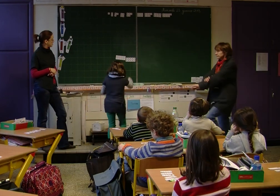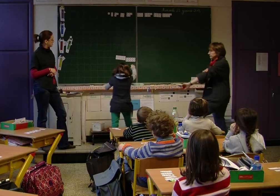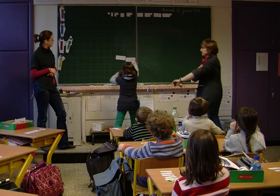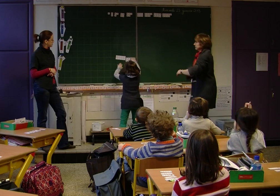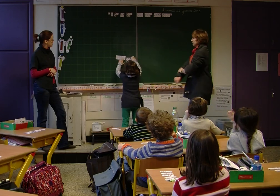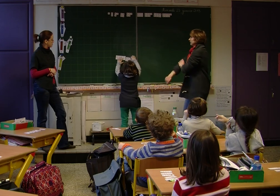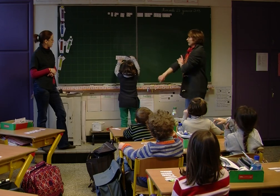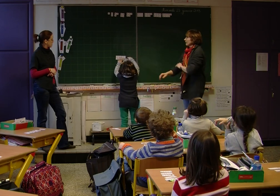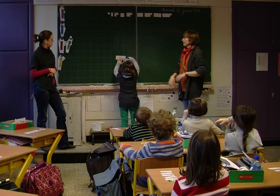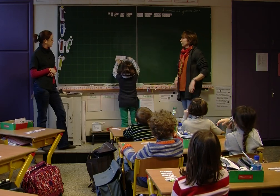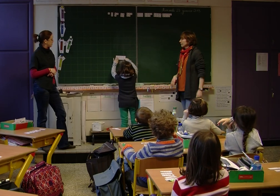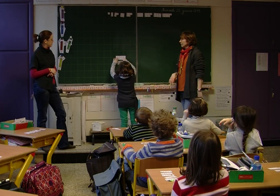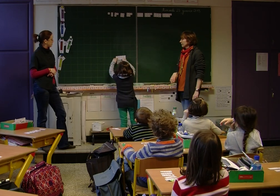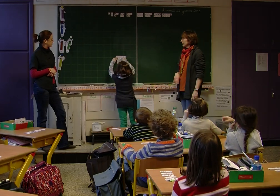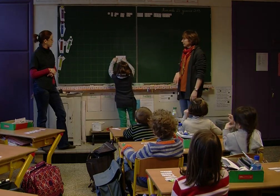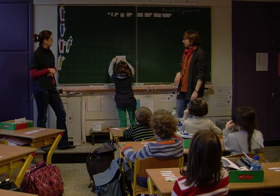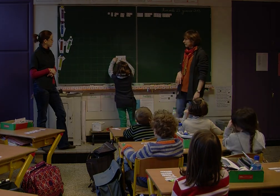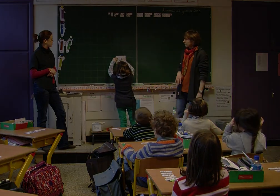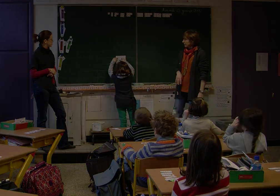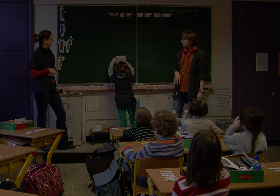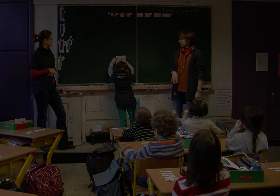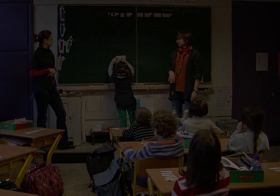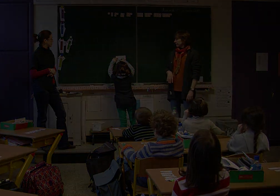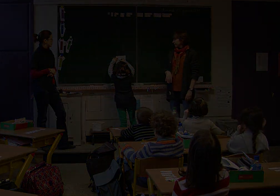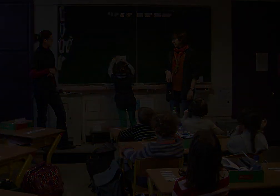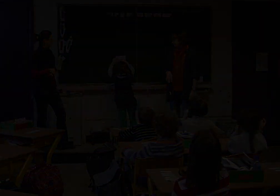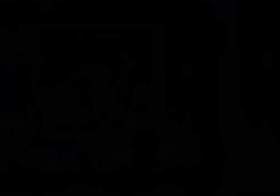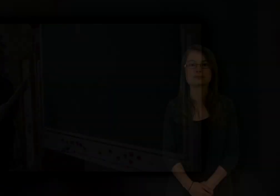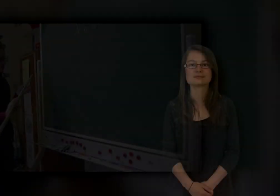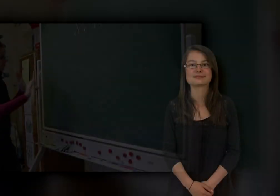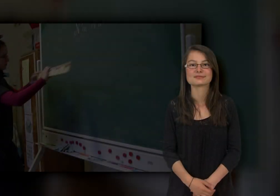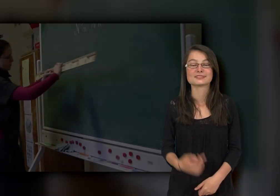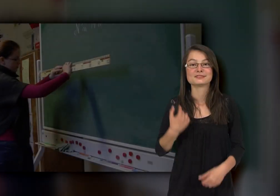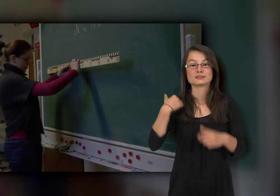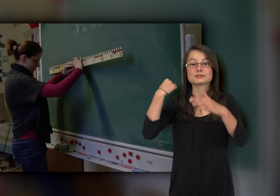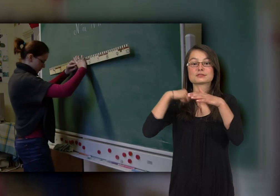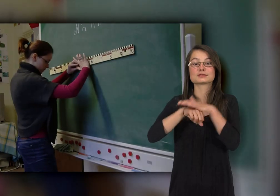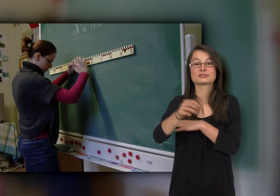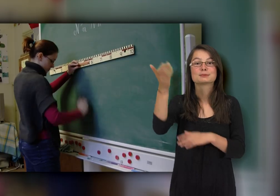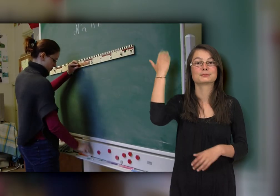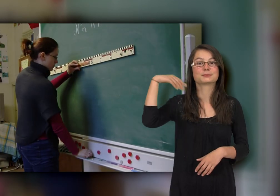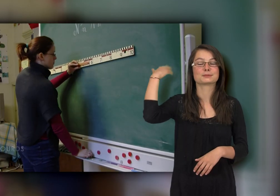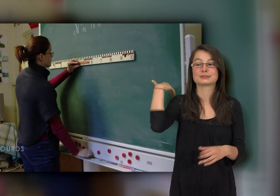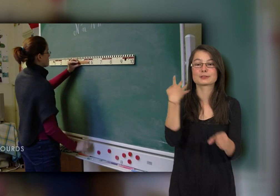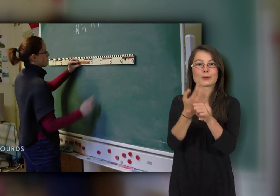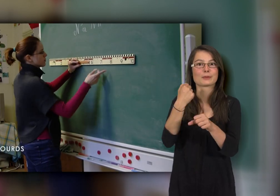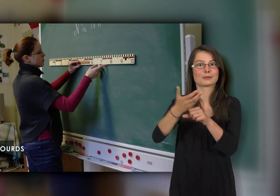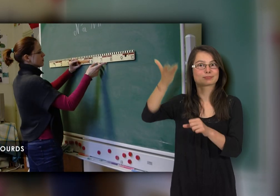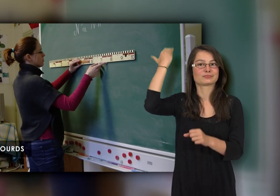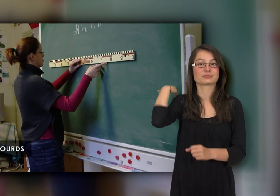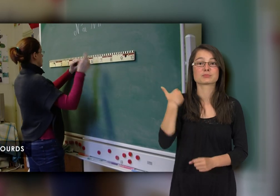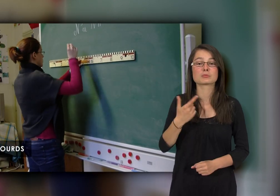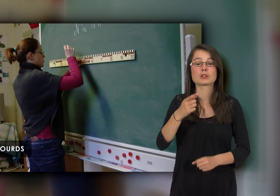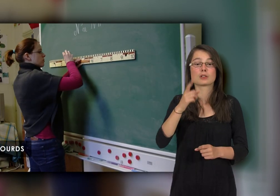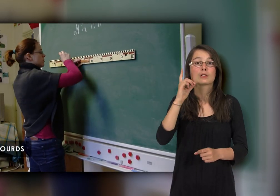différents. Ça dépend de son milieu, de sa famille, de ses parents, de ses envies. On parle et on signe, mais avec plus ou moins de